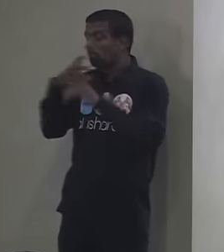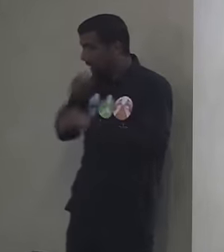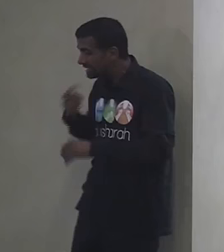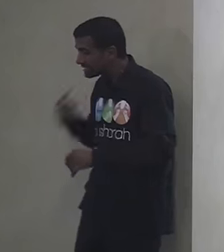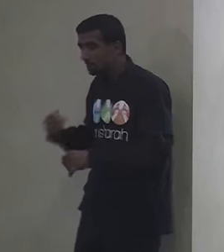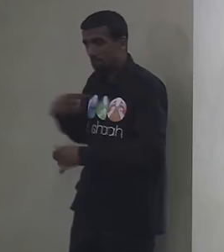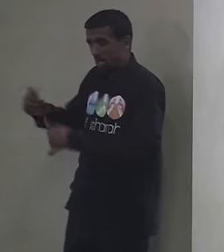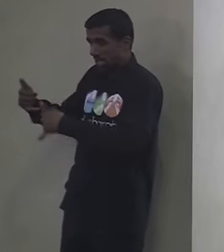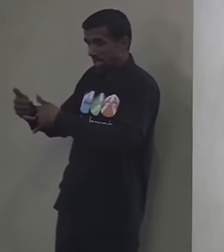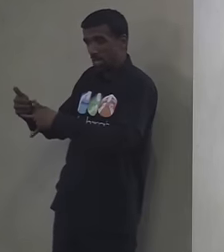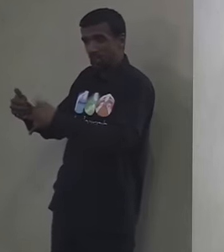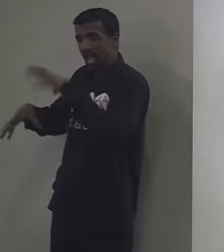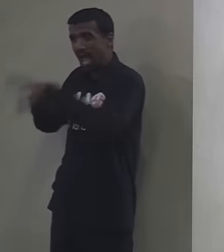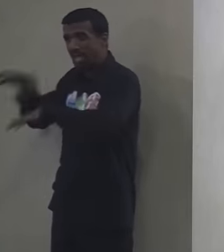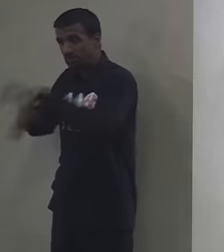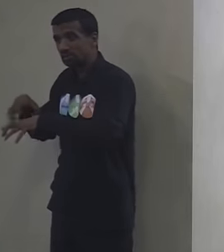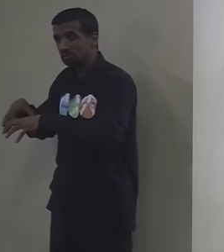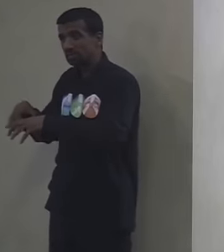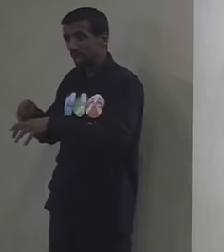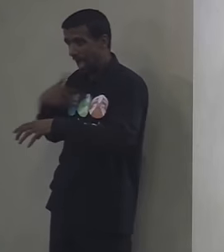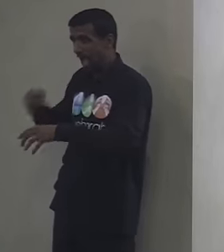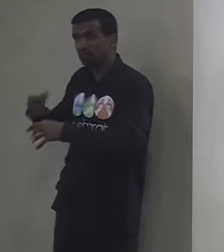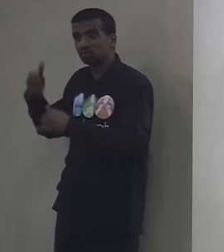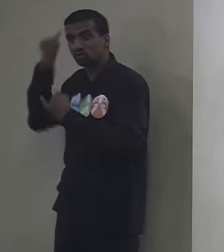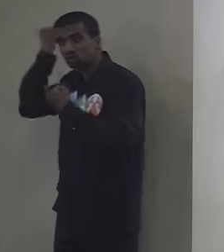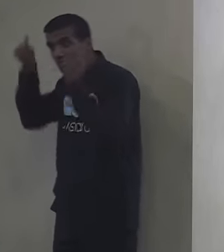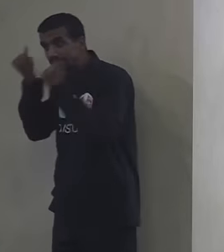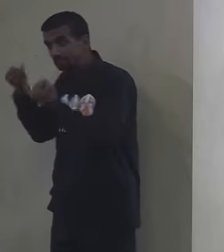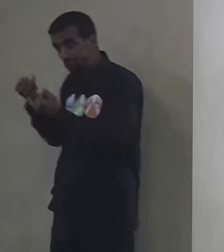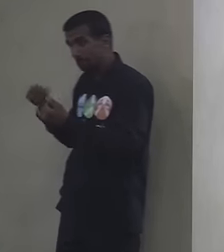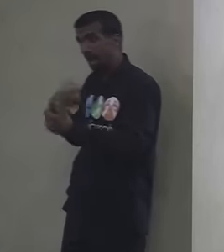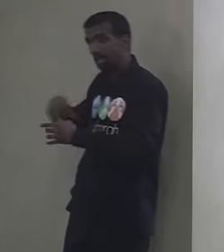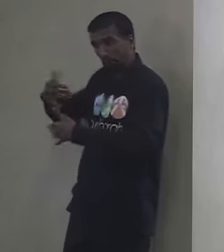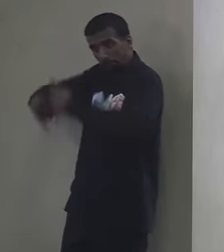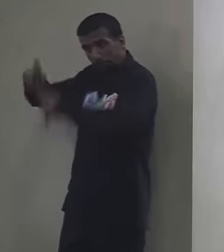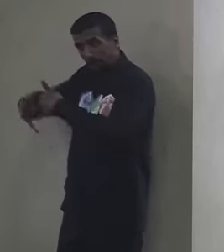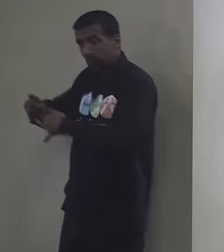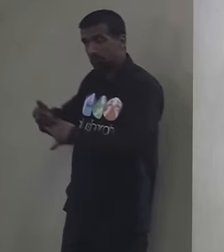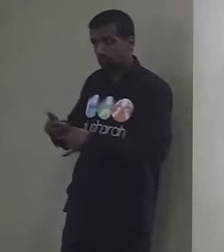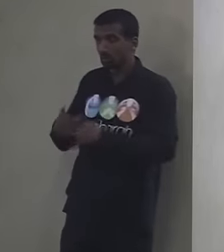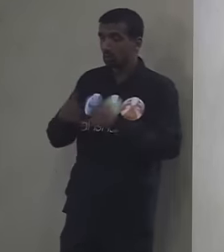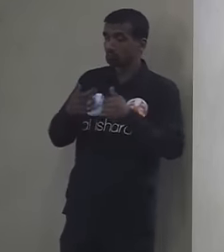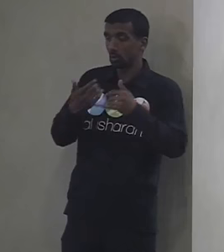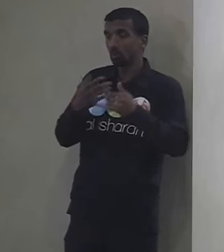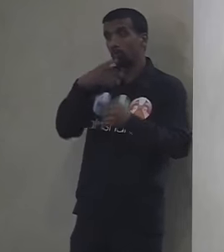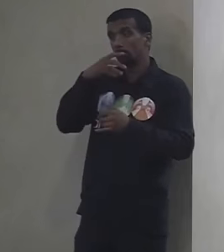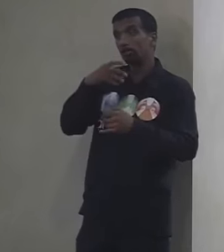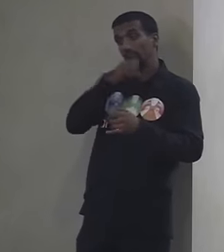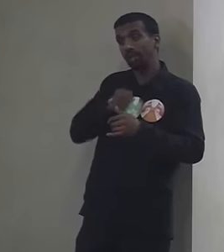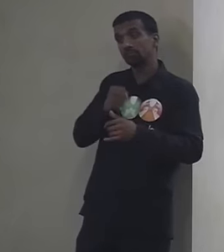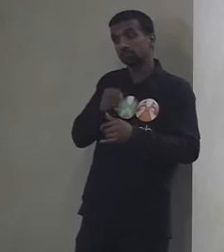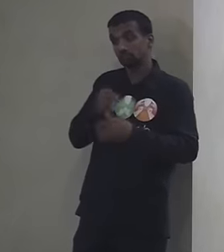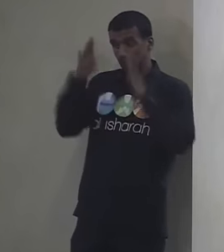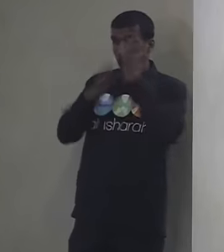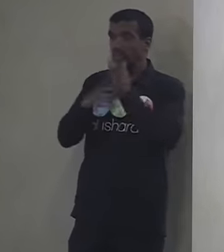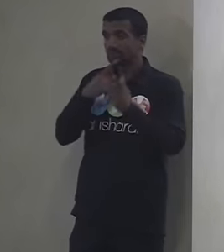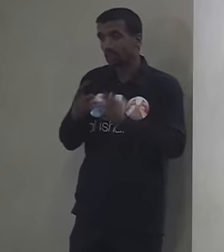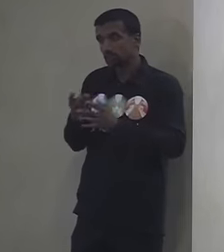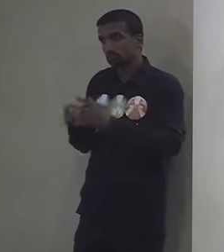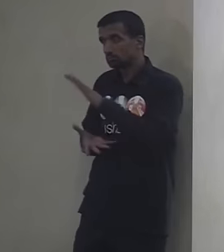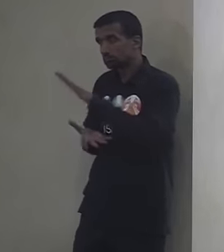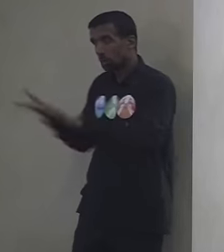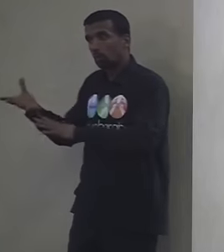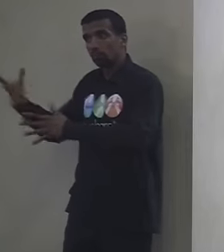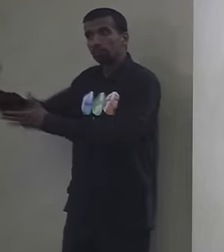animal. فَأَكَلُوا مِنَ الشَّاتِ. So they ate from the sheep. وَمِنْ ذَلِكَ الْعَذْقُ شَرِبُوا. So they drank too. فَلَمَّا شَبَعُوا وَرَوَوْا. And so now they've